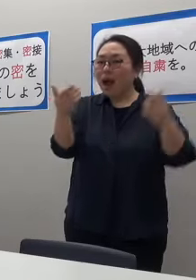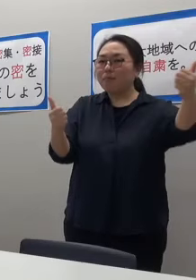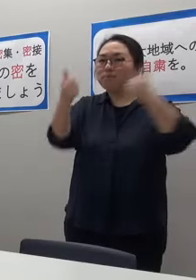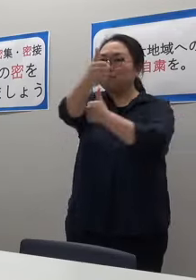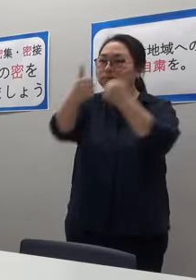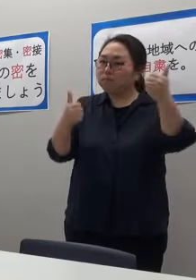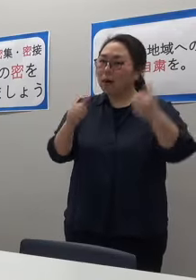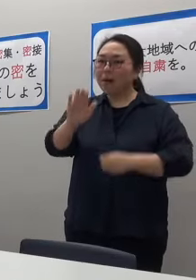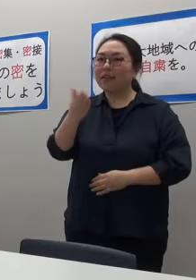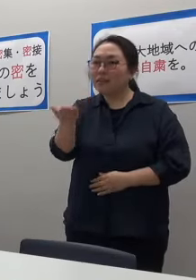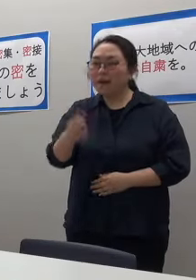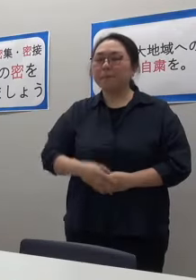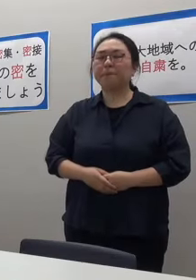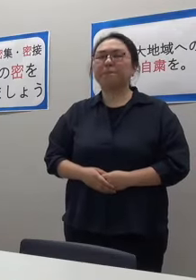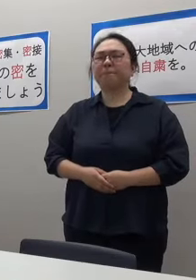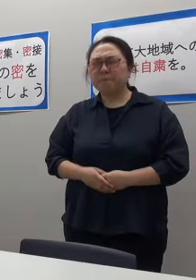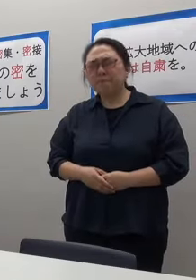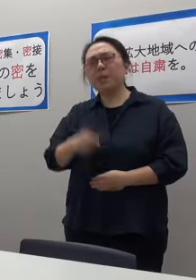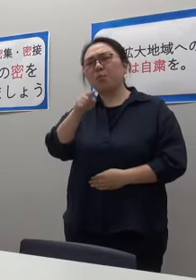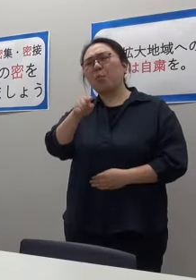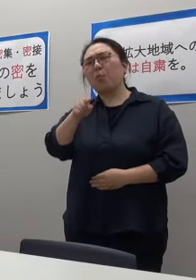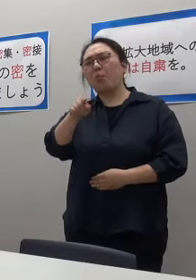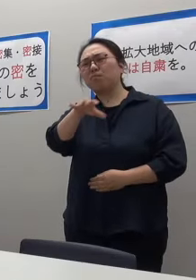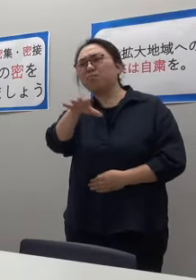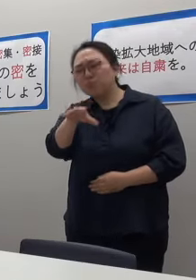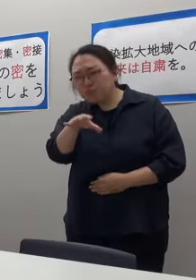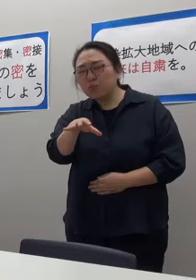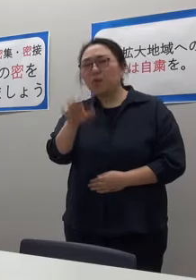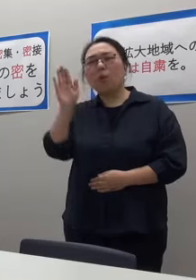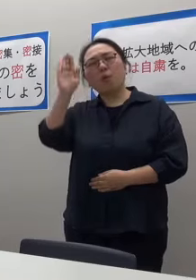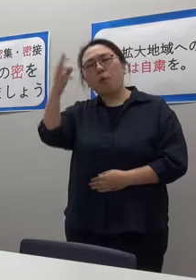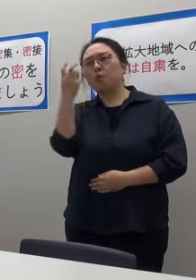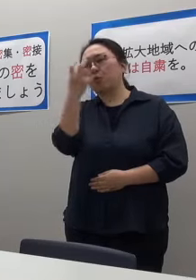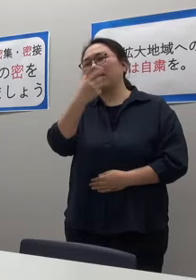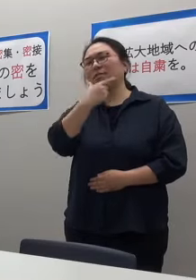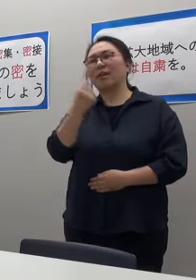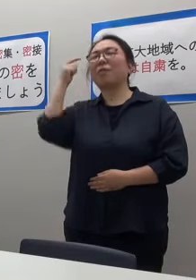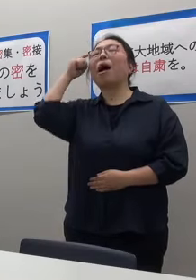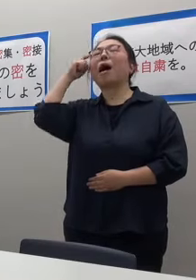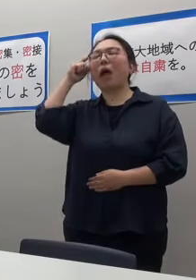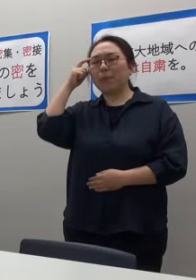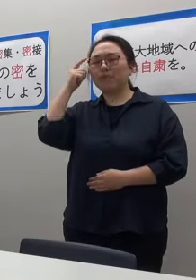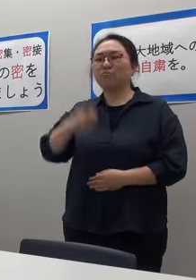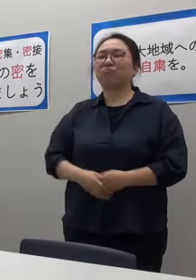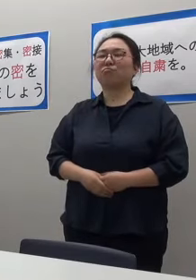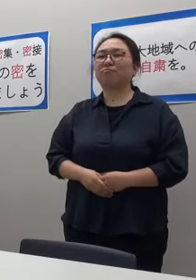先生、そのあたりもですね、今後また調査を行ってまいりたいというふうに考えております。